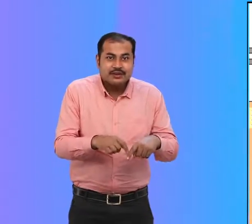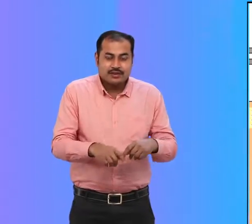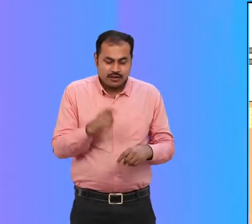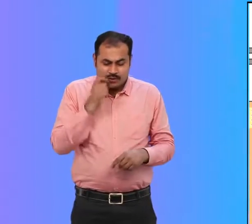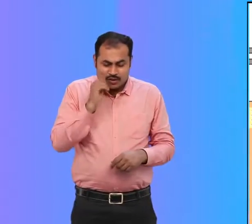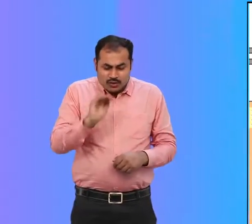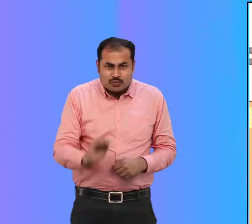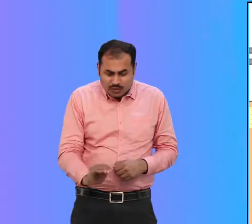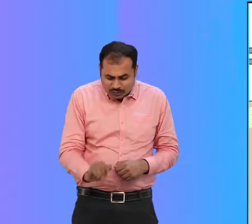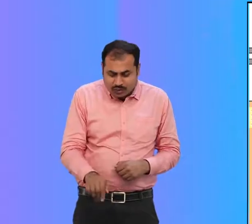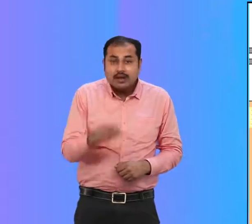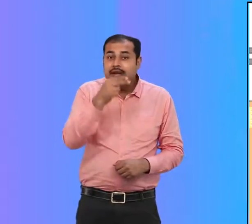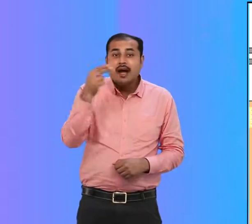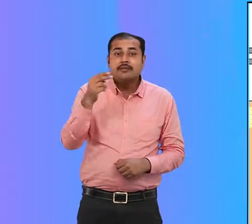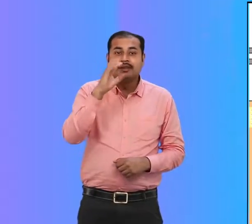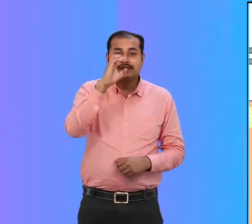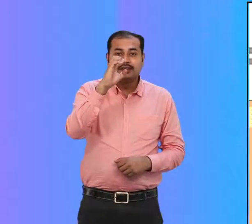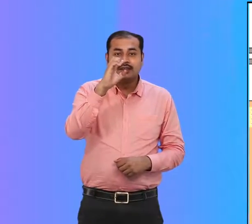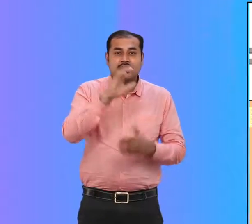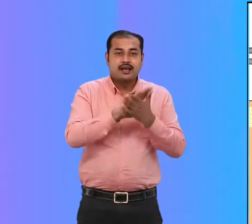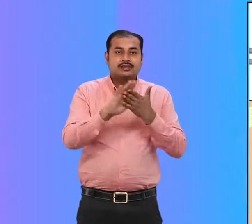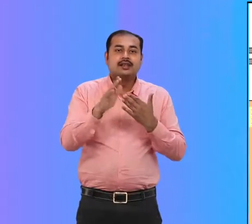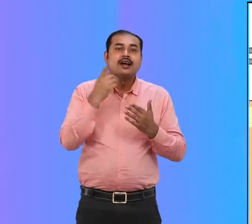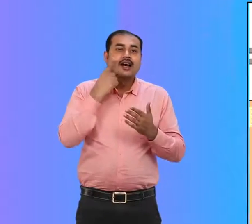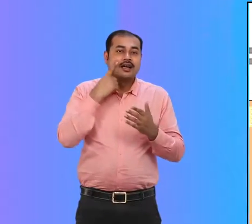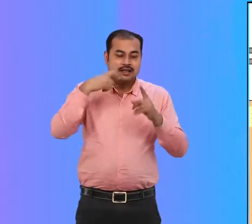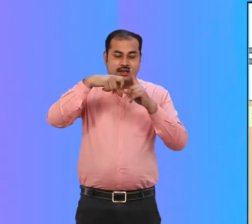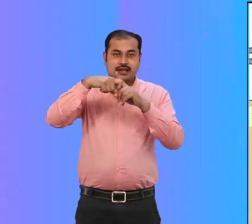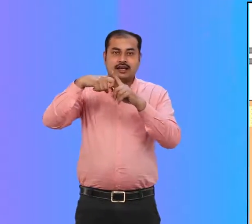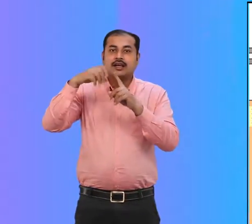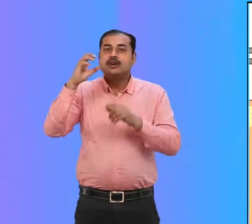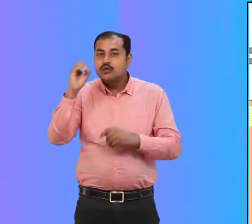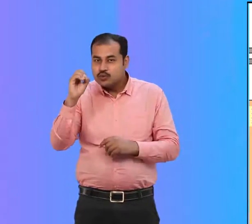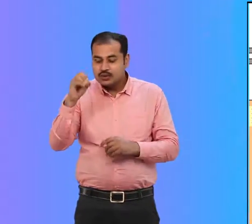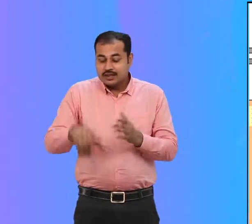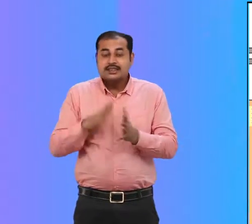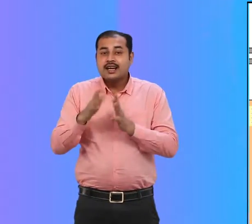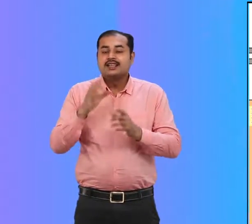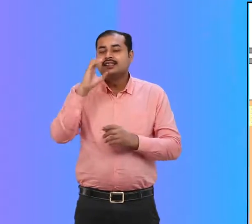है और छोटे कद वाले बच्चे चीकू को पानी पीते हुए दिखाया गया है